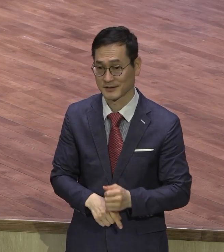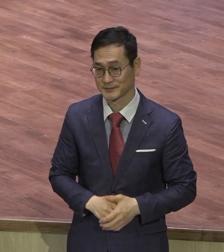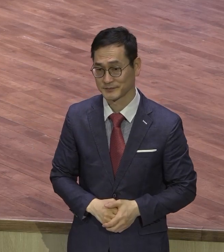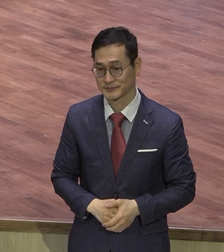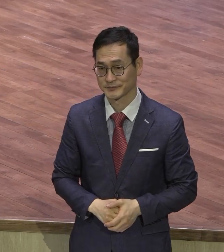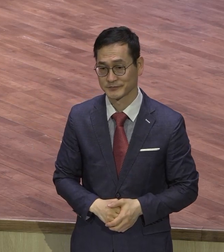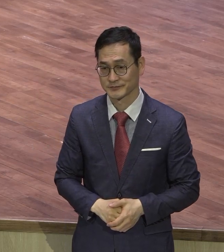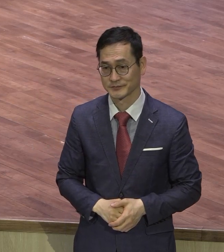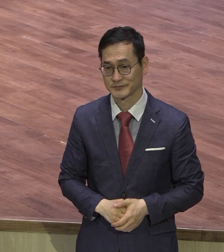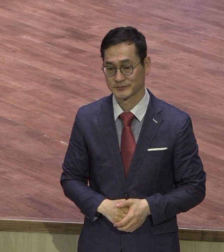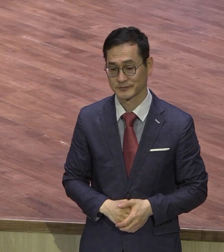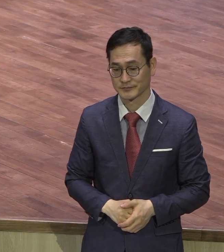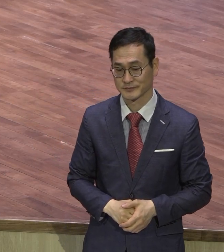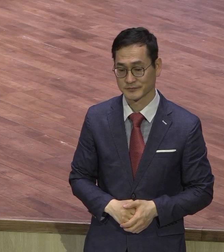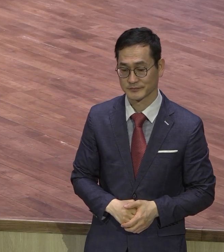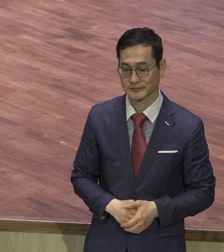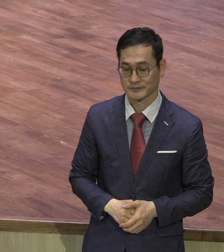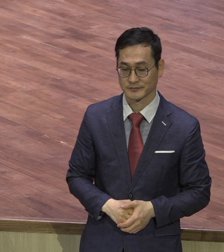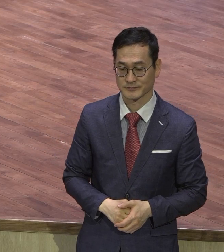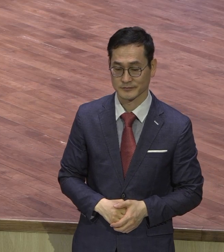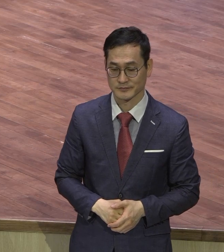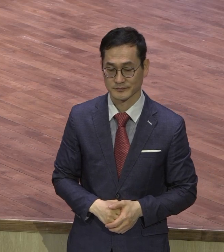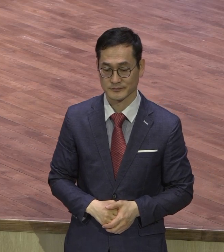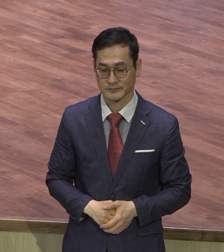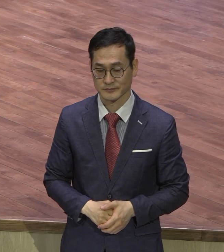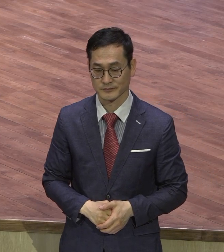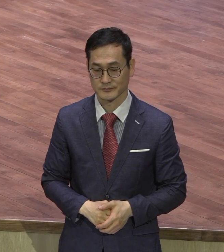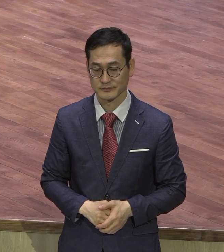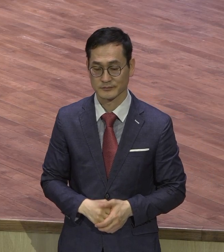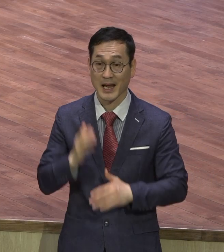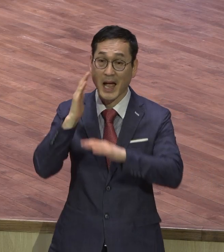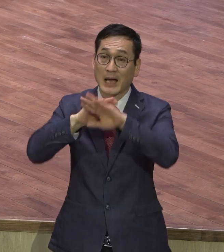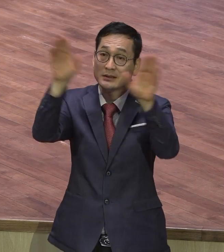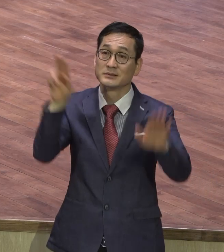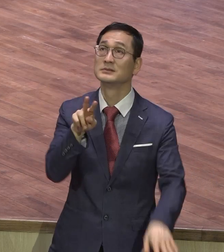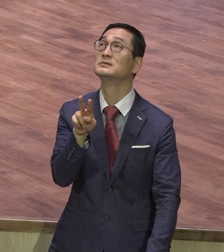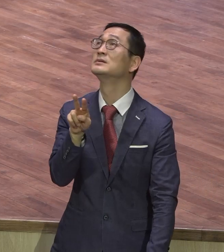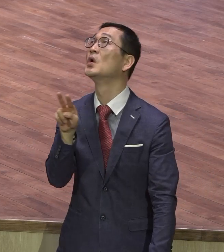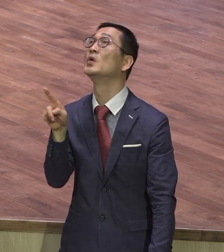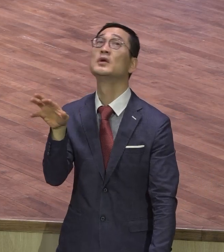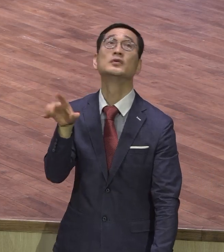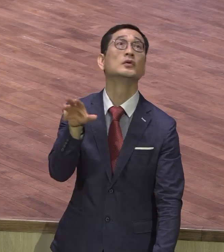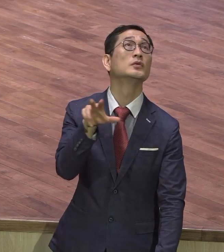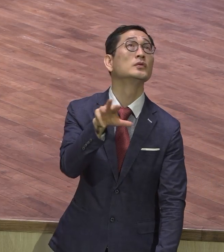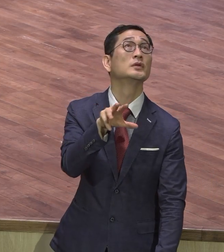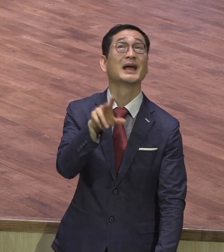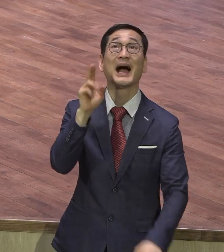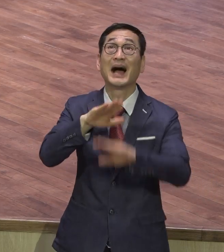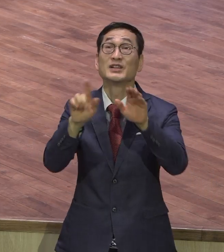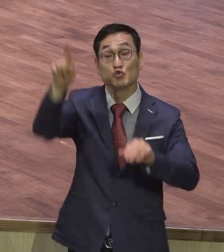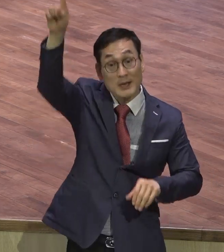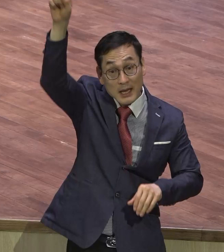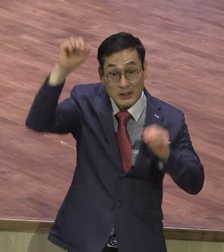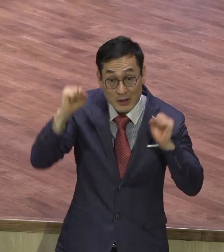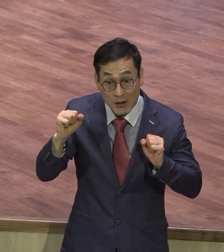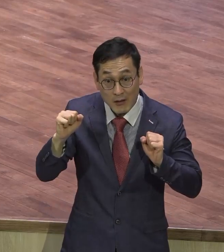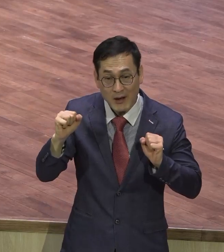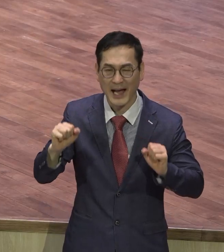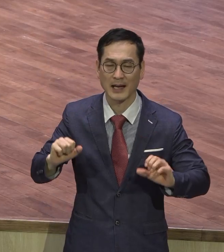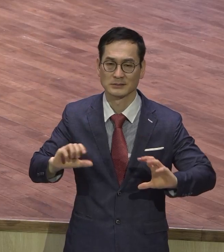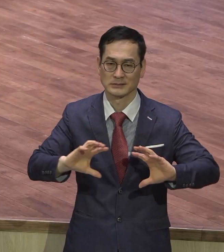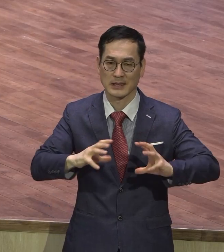하늘 어디지? 우리 본 저 하늘, 우리 눈에 보는 하늘, 그 수준 아니에요. 몇